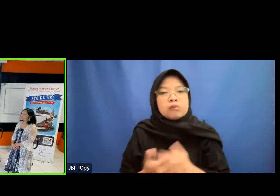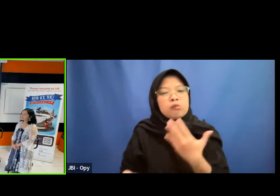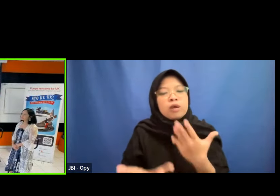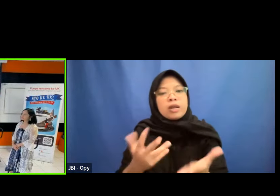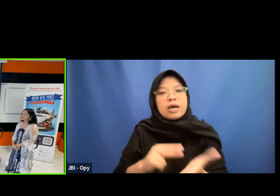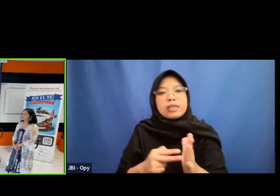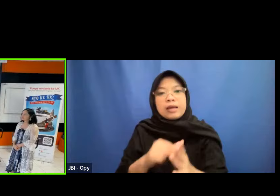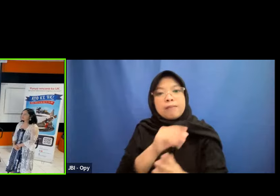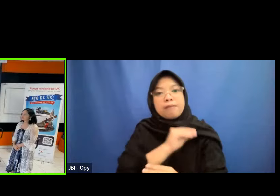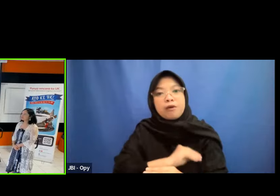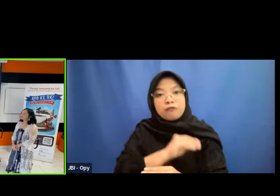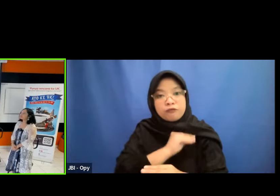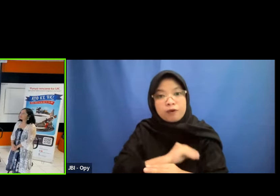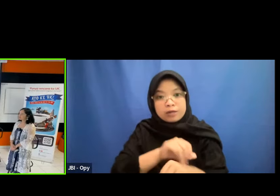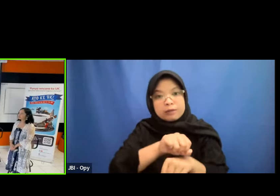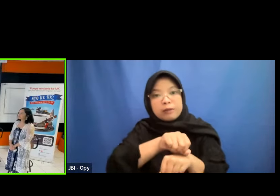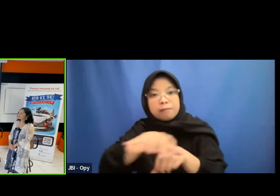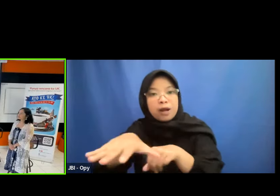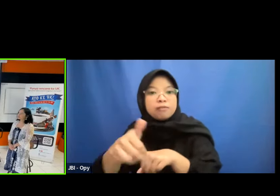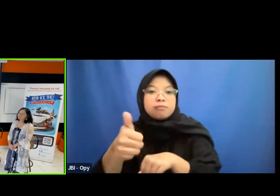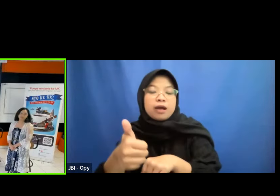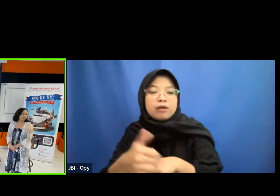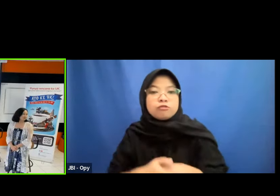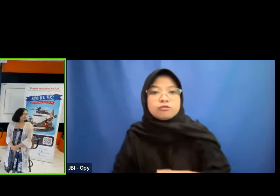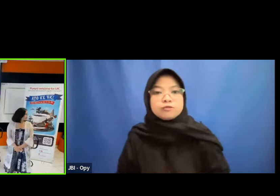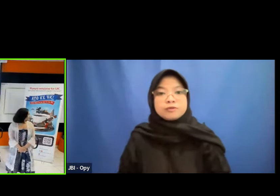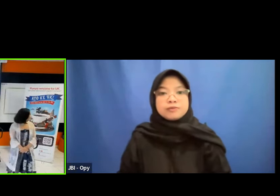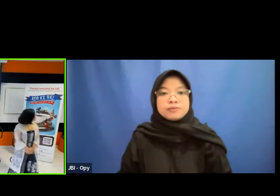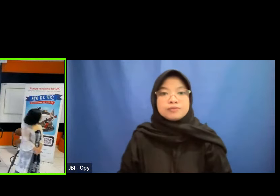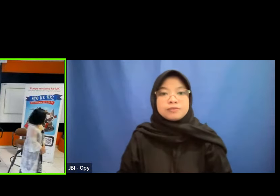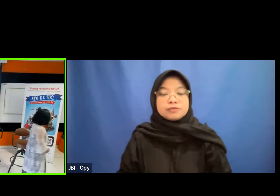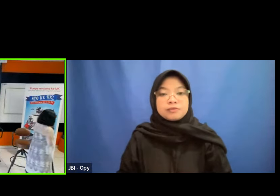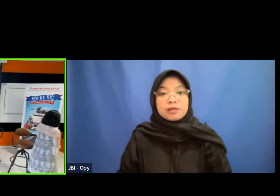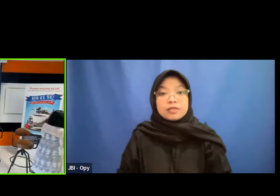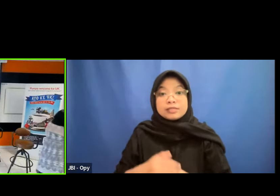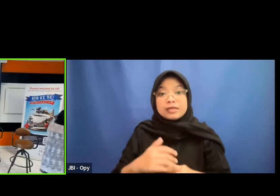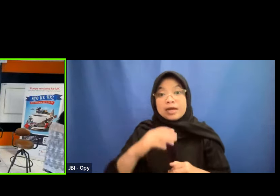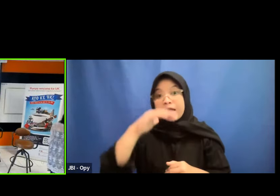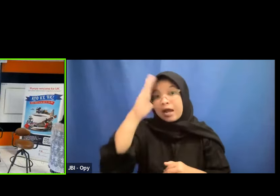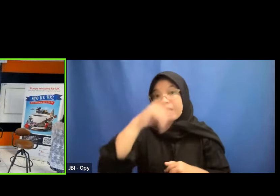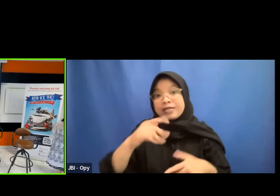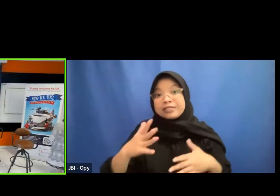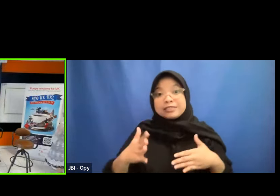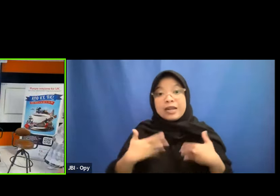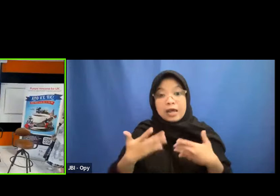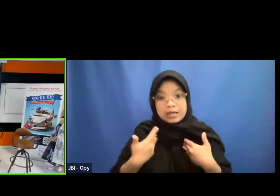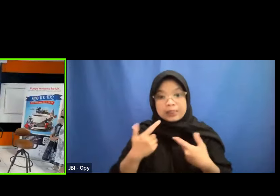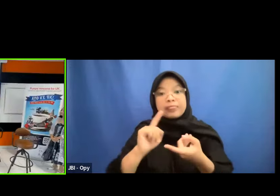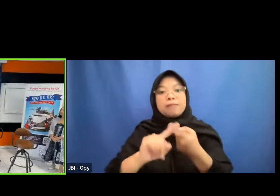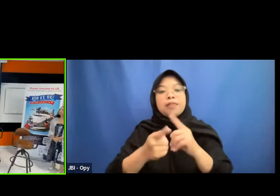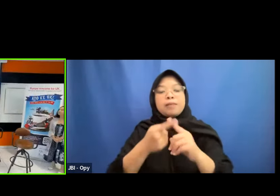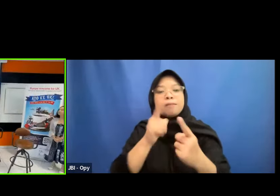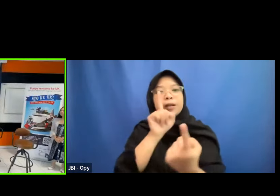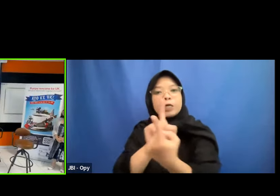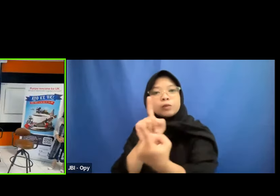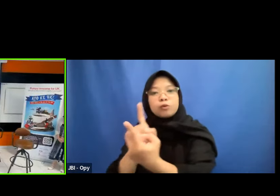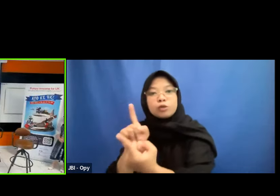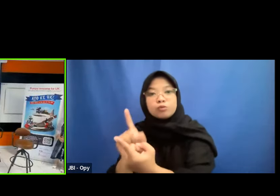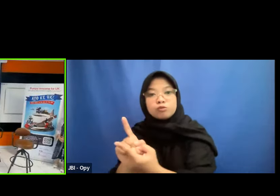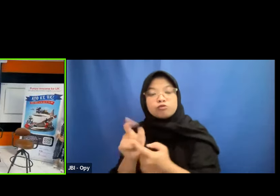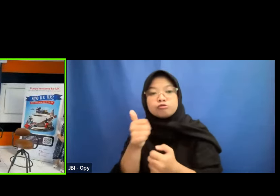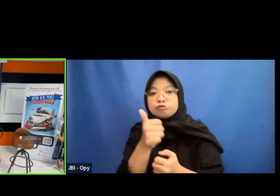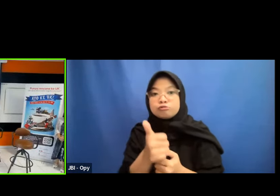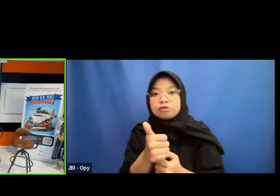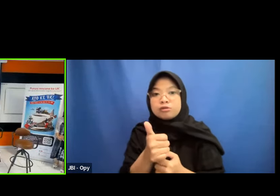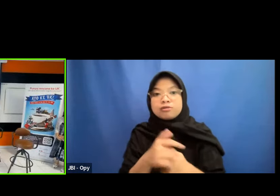Memberikan manfaat bagi sesama ee senang banget hari ini bisa ketemu sama teman-teman ini shortlist sih sudah